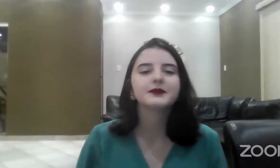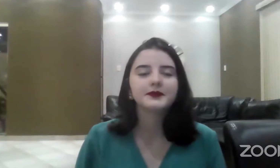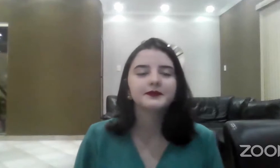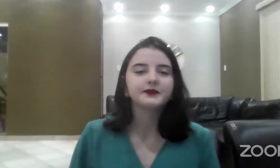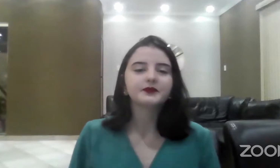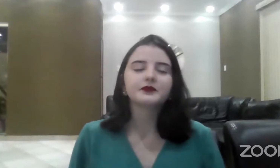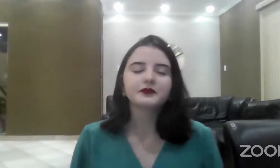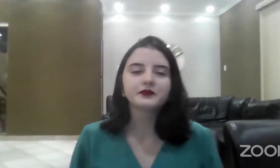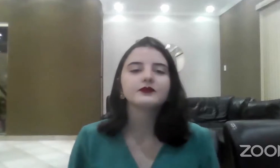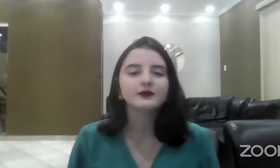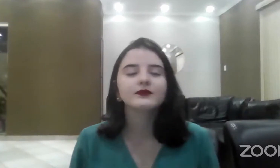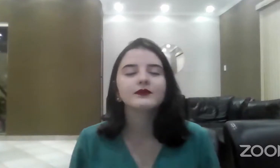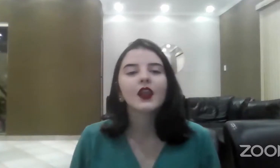E sabia Libras.